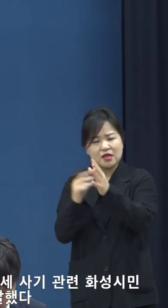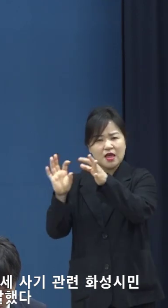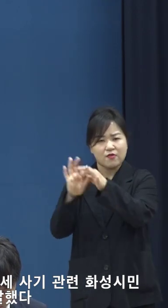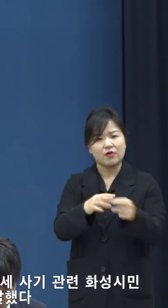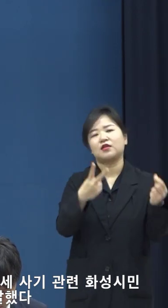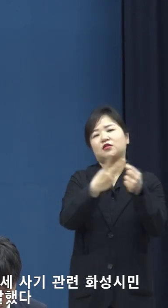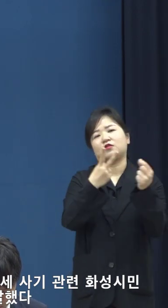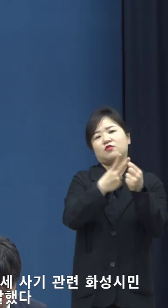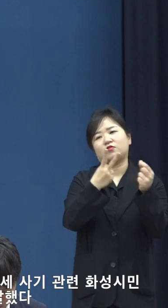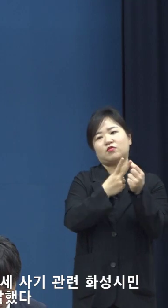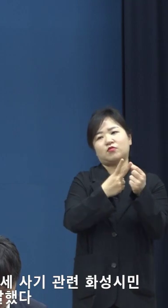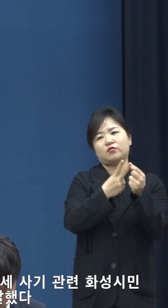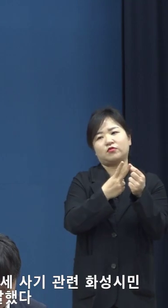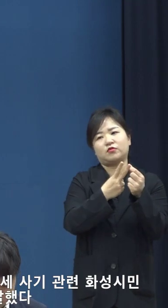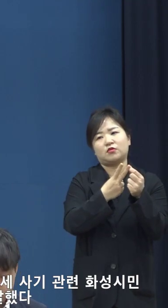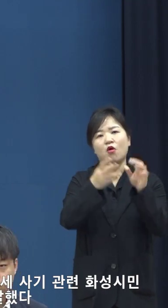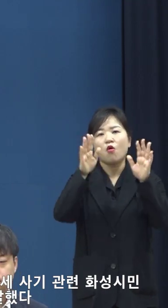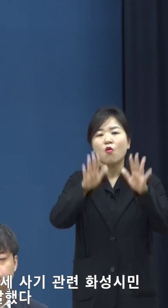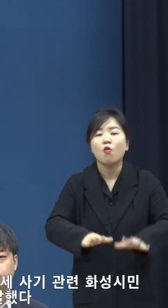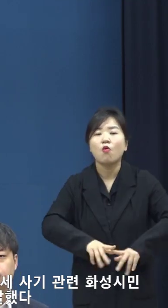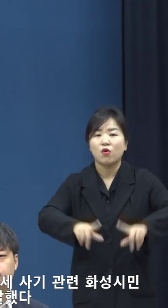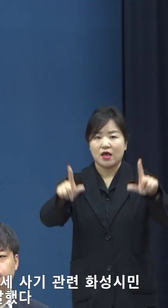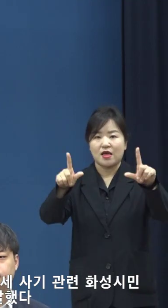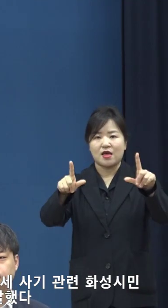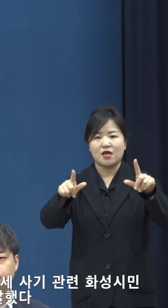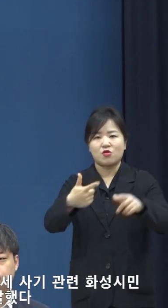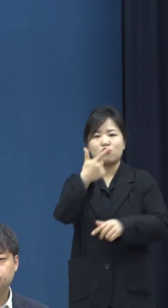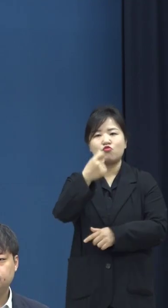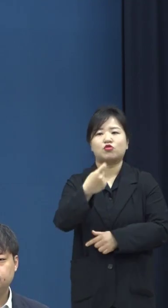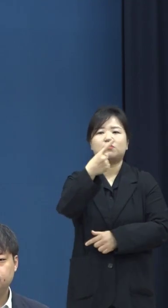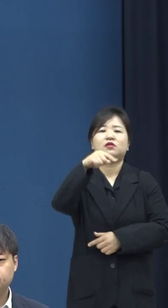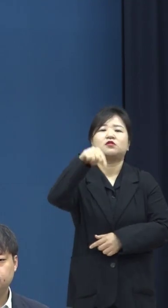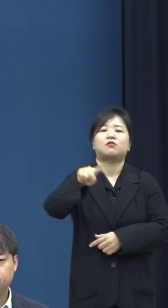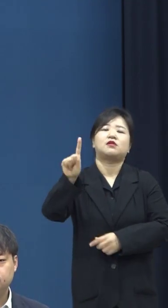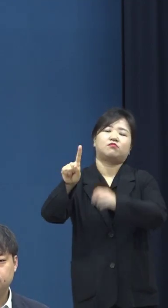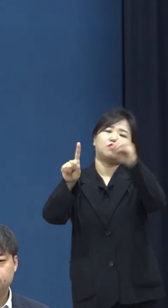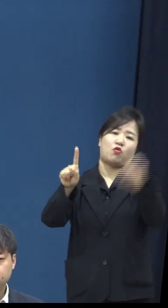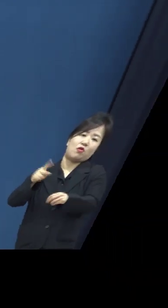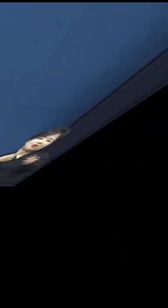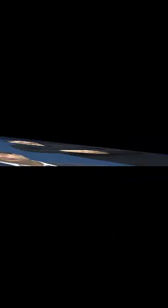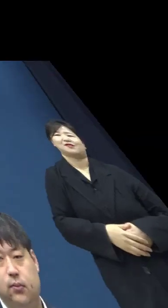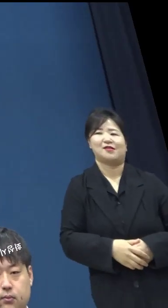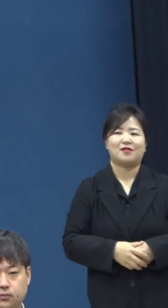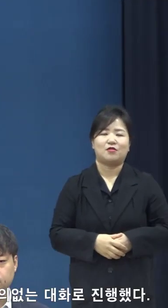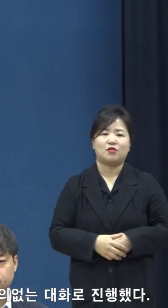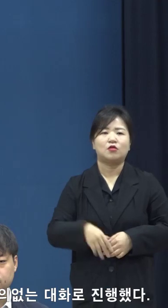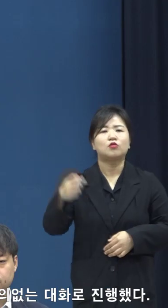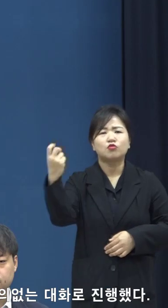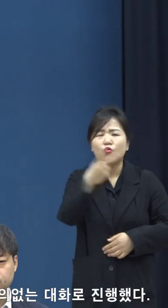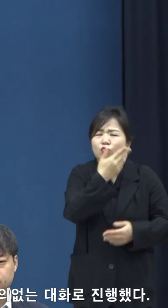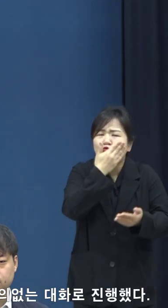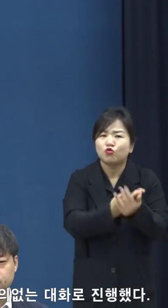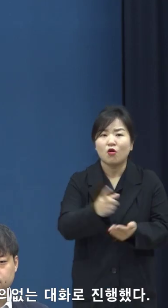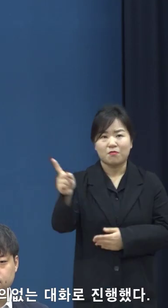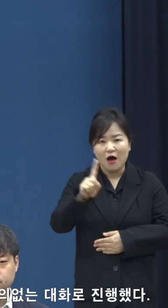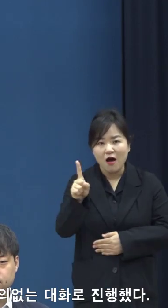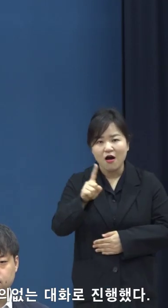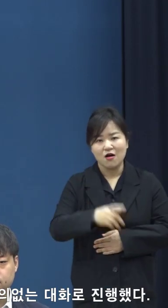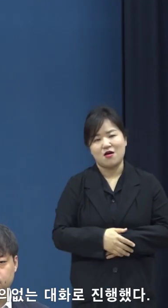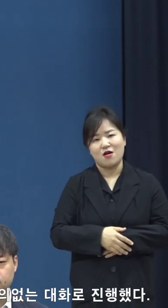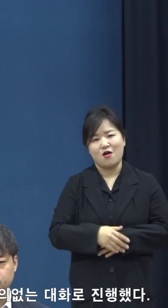했던 재정 자립도가 올해는 우리 화성시가 61.1%로 1등이 되었습니다. 그리고 가장 중요한 거는